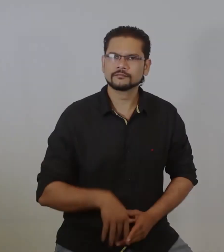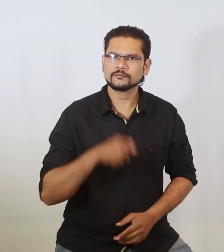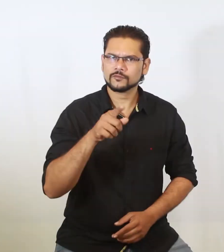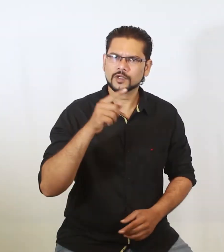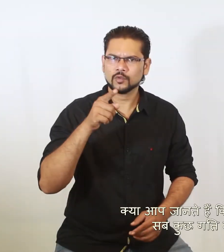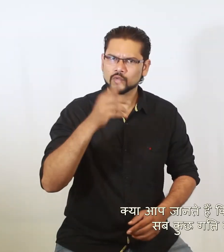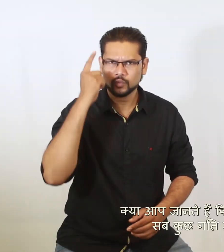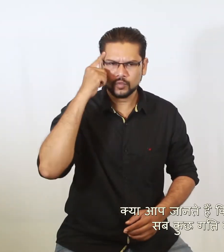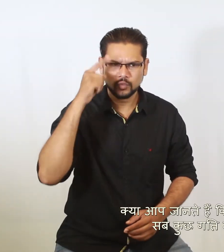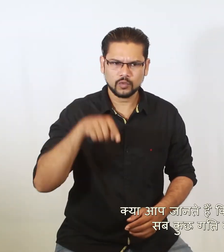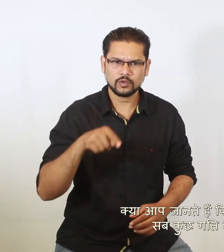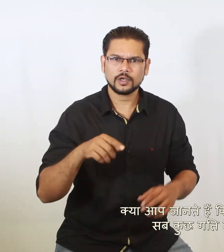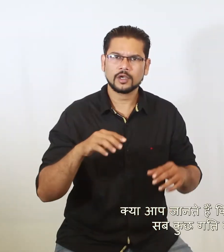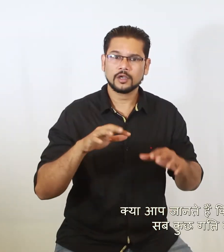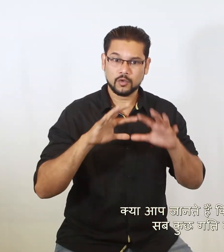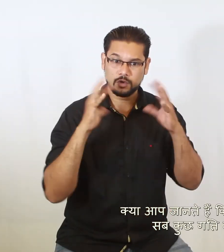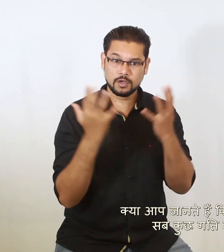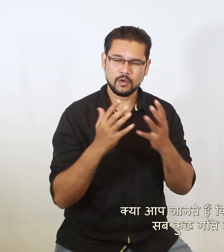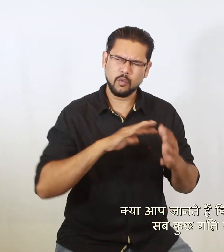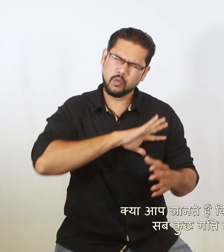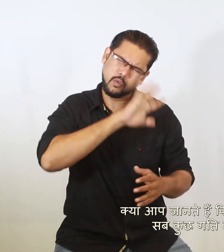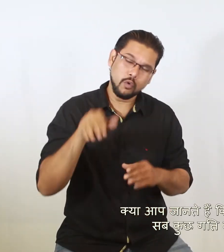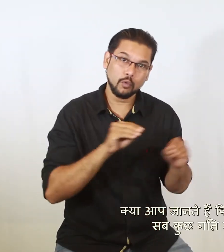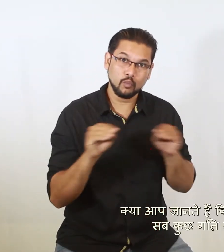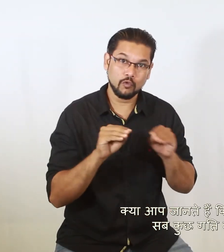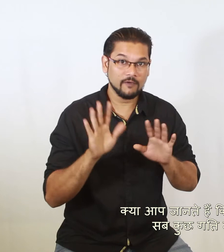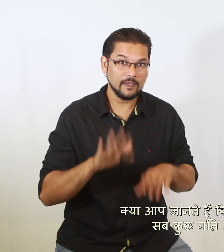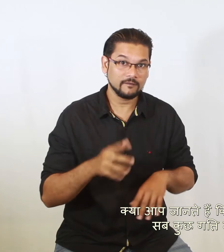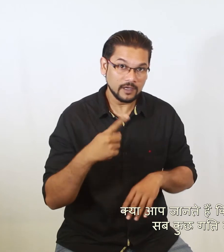क्या आप जानते हैं कि ब्रह्मान में सब कुछ गती में है?